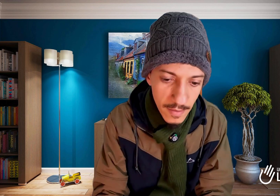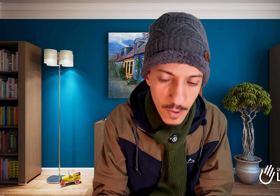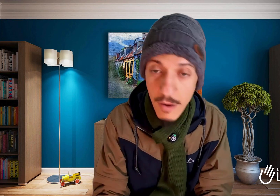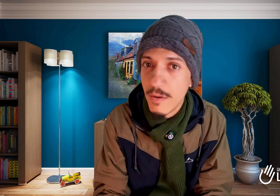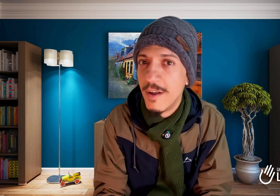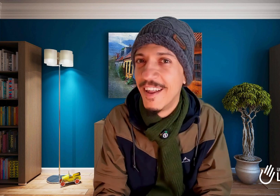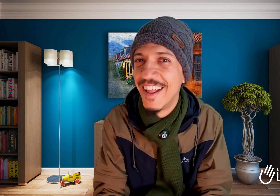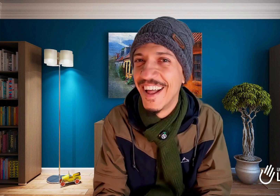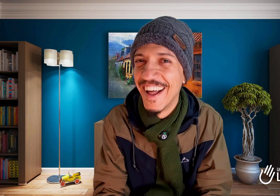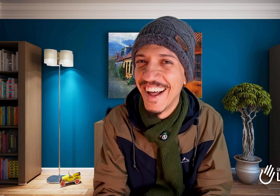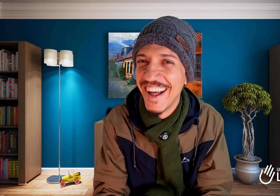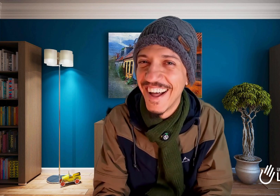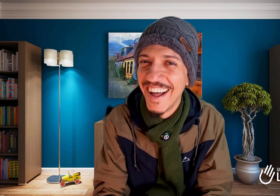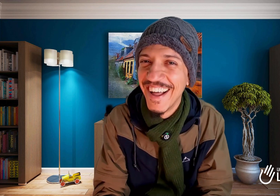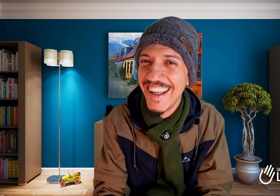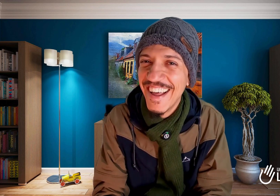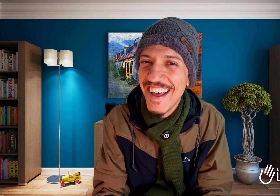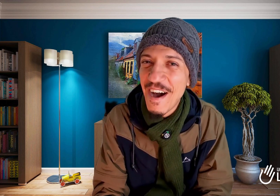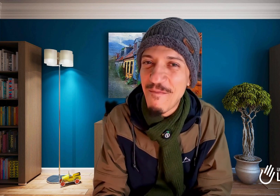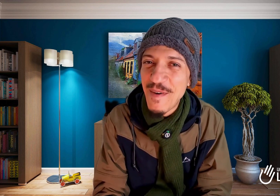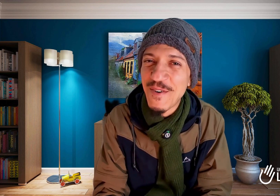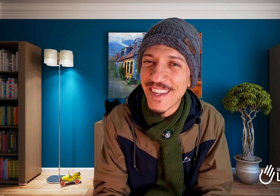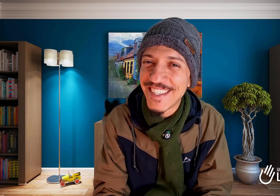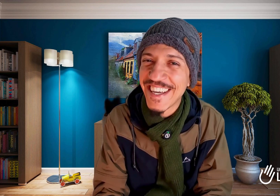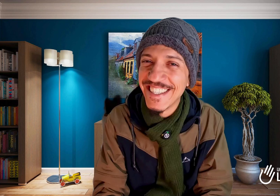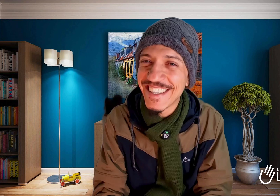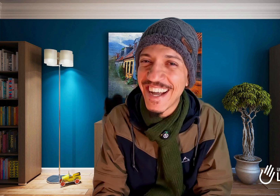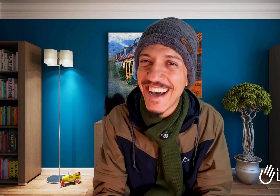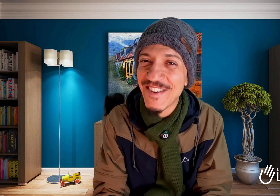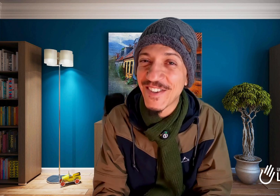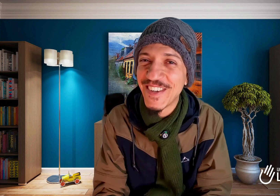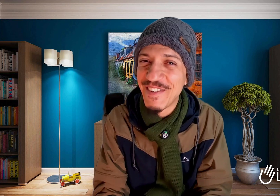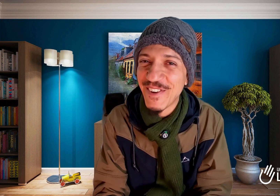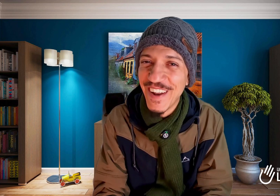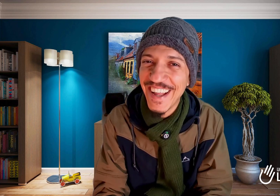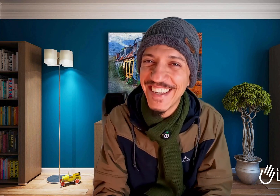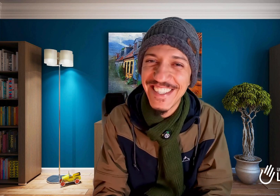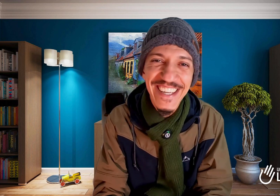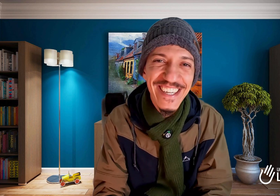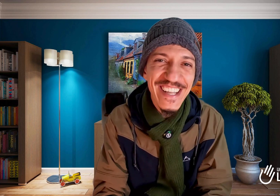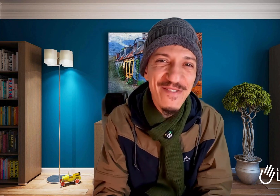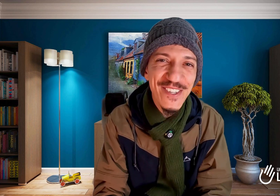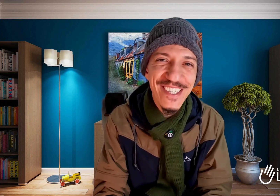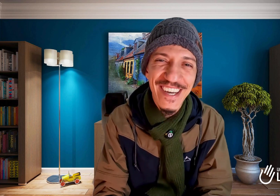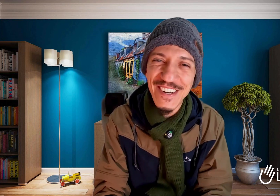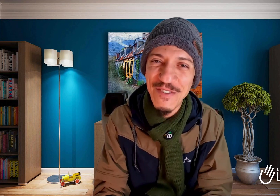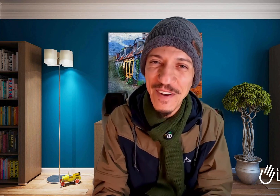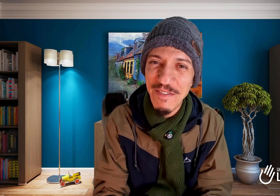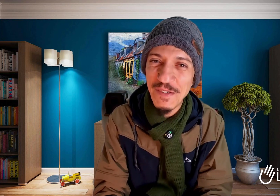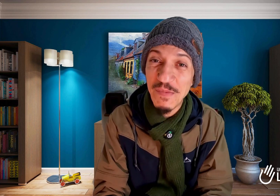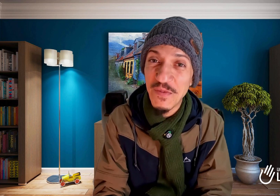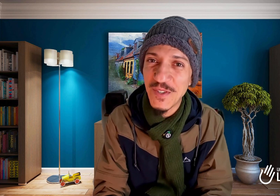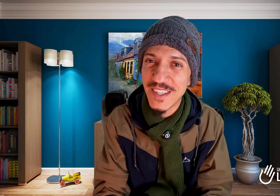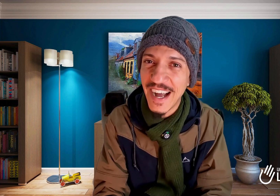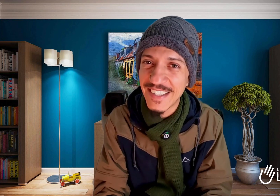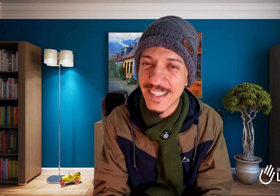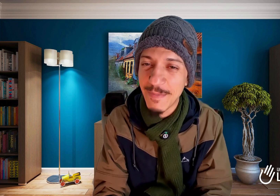Uau! A pergunta de quem já está em outro nível, né? De quem já está buscando com um nível de profundidade ainda maior.